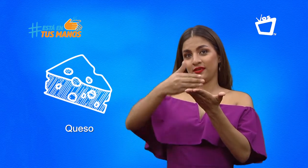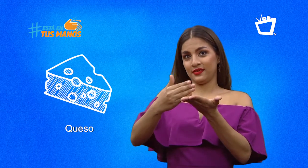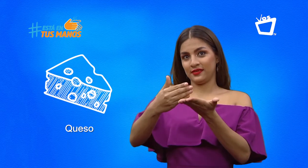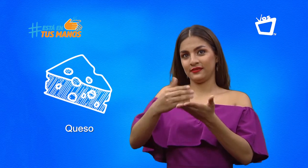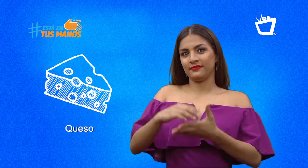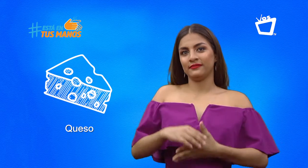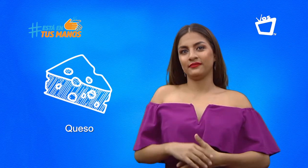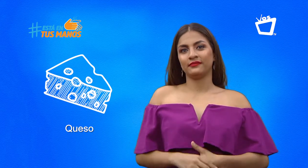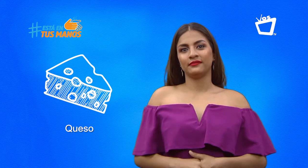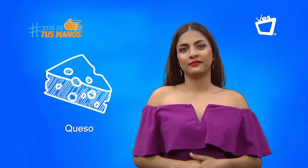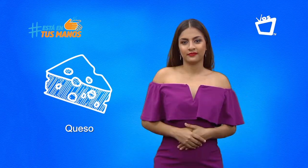que eso